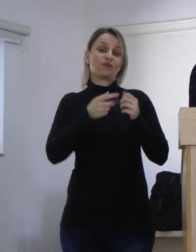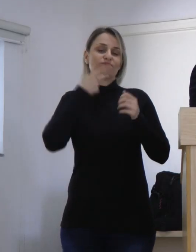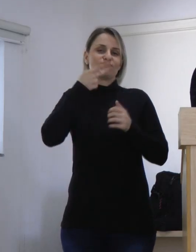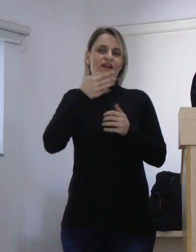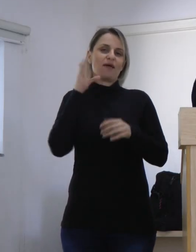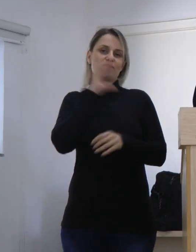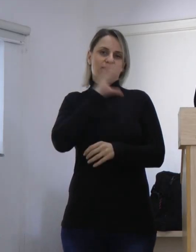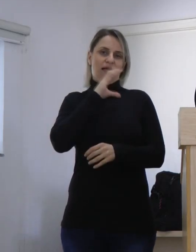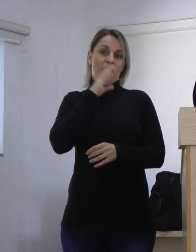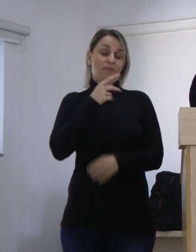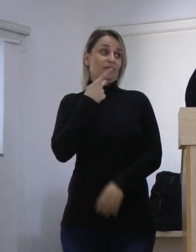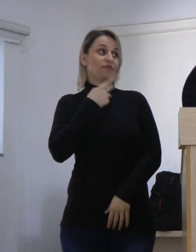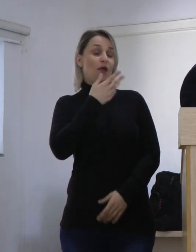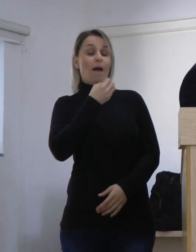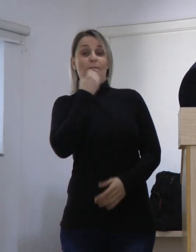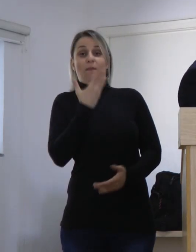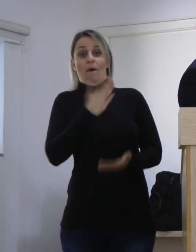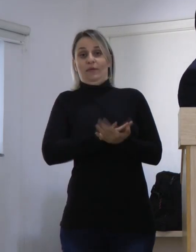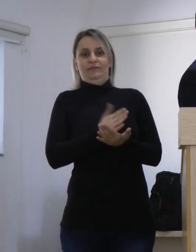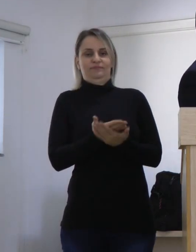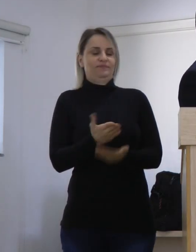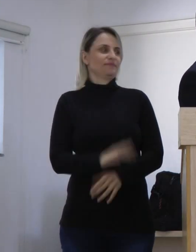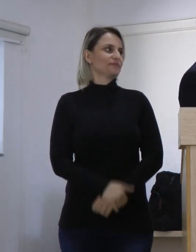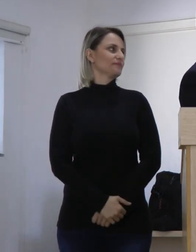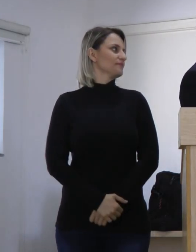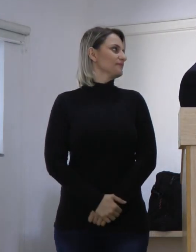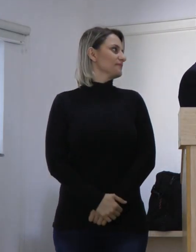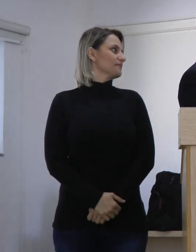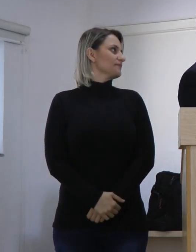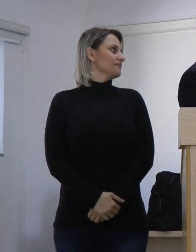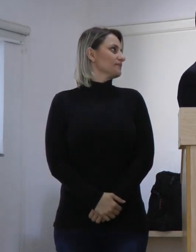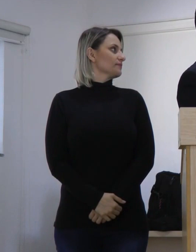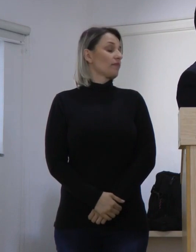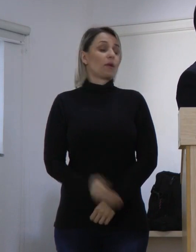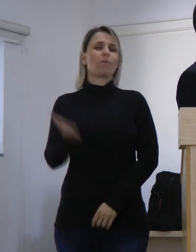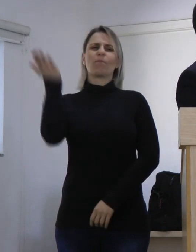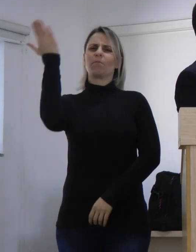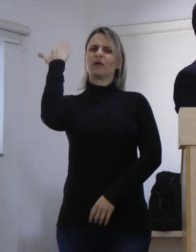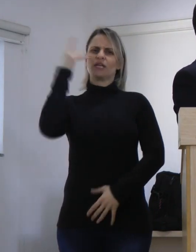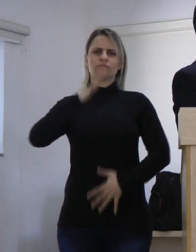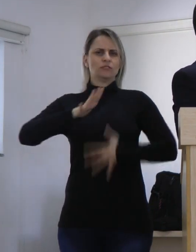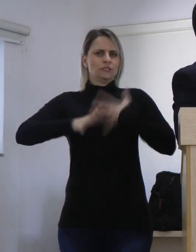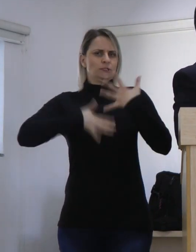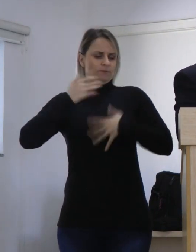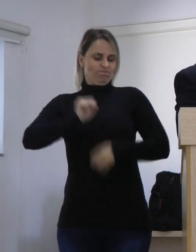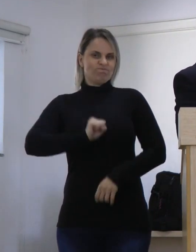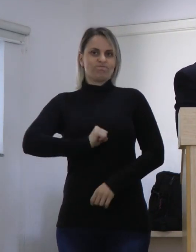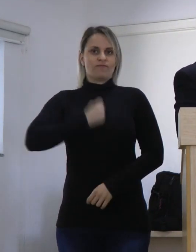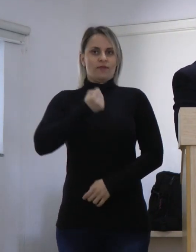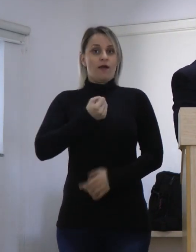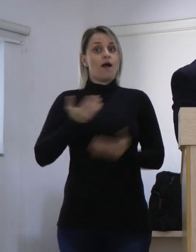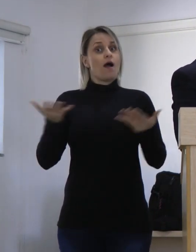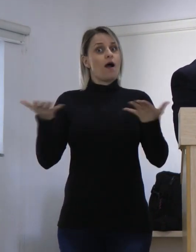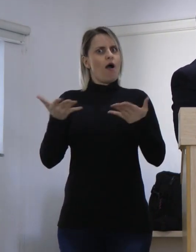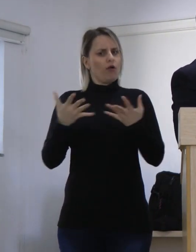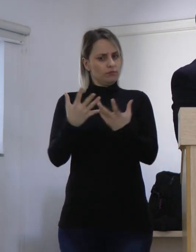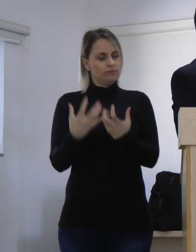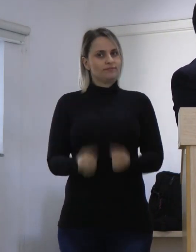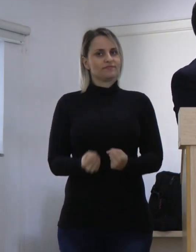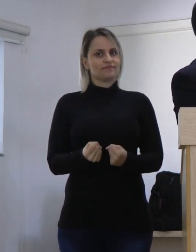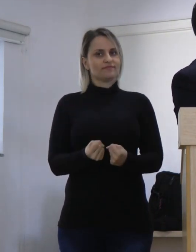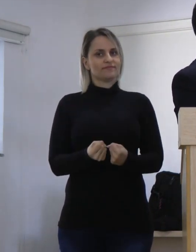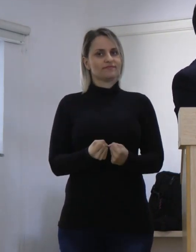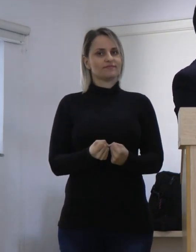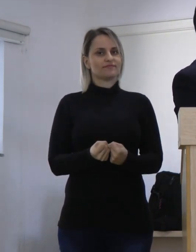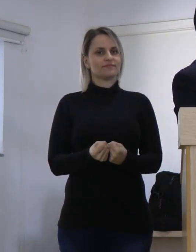que eu posso acelerar, então vamos lá. Antes o desespero, a revolta, agora a resignação ativa, né? Dinâmica,